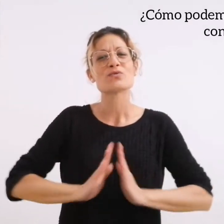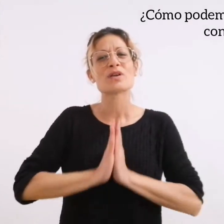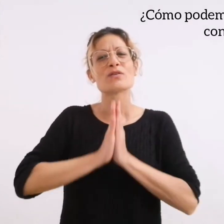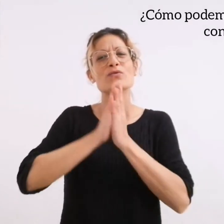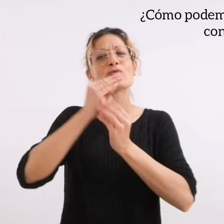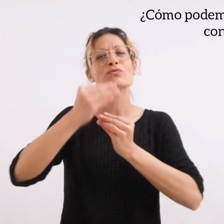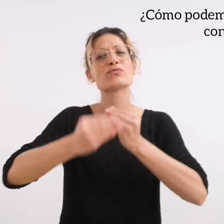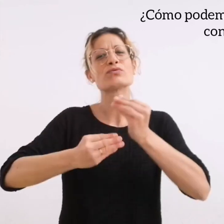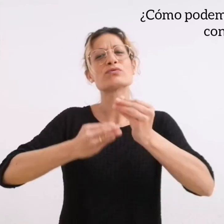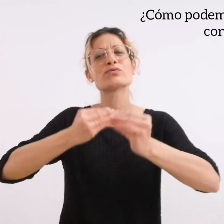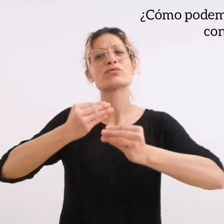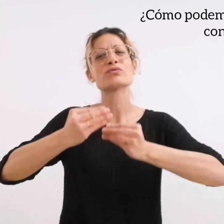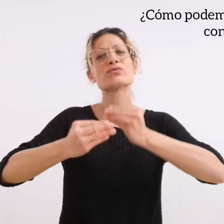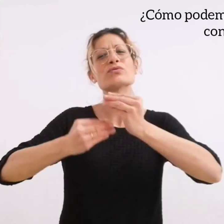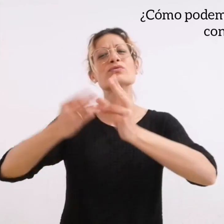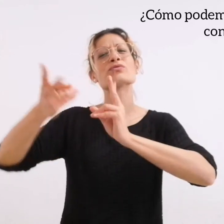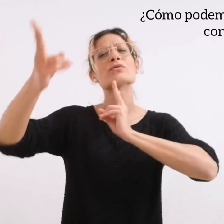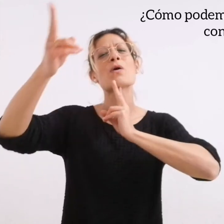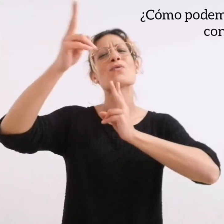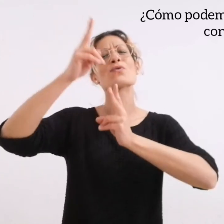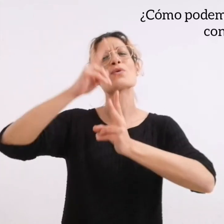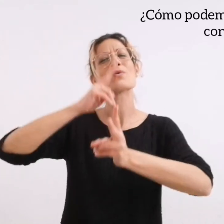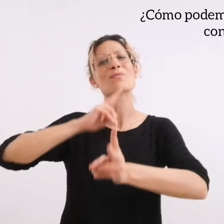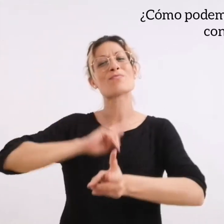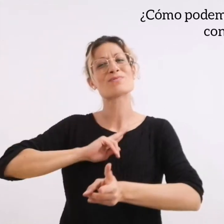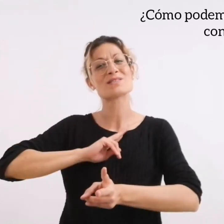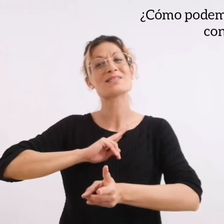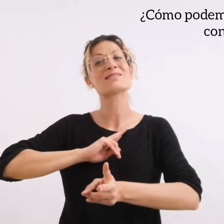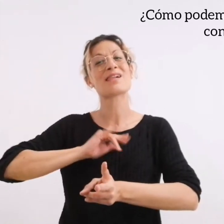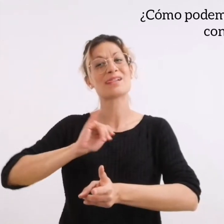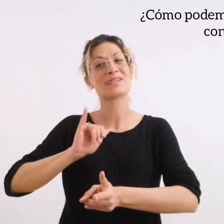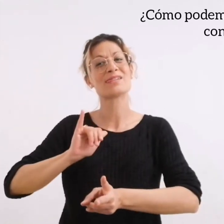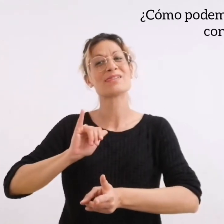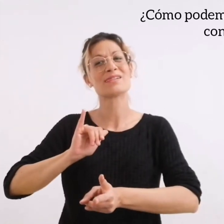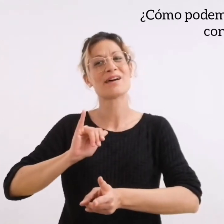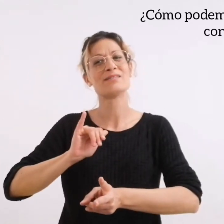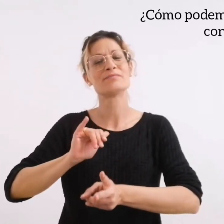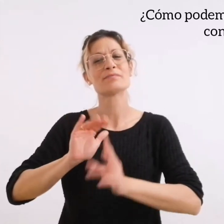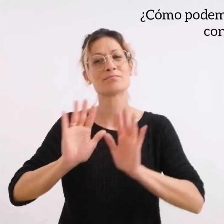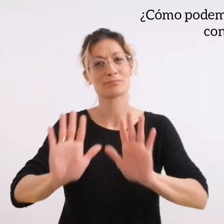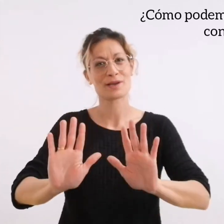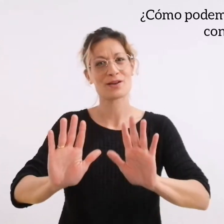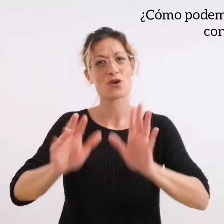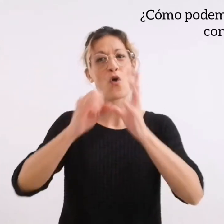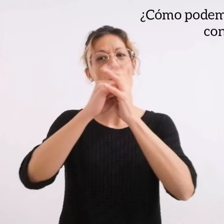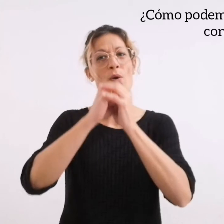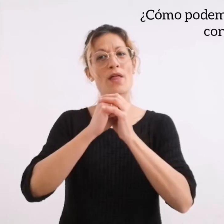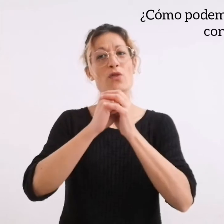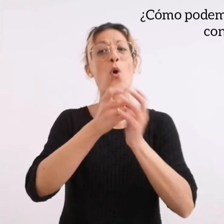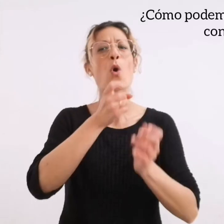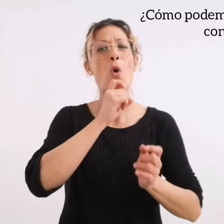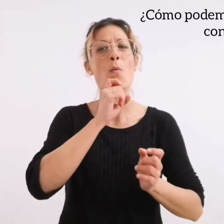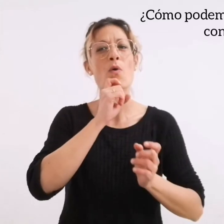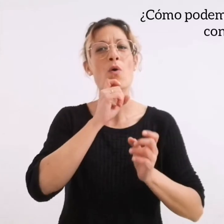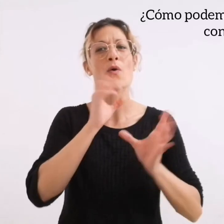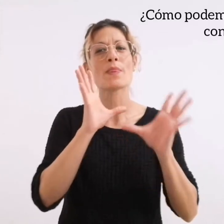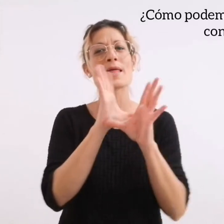da respuesta a las oraciones. Por supuesto, las oraciones van a ser conforme al deseo y a la voluntad de Dios, que